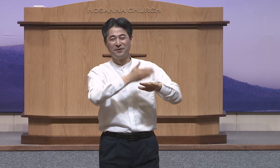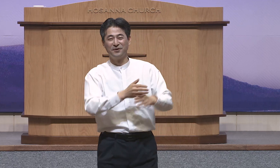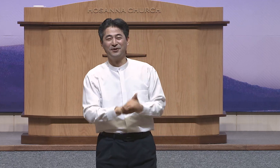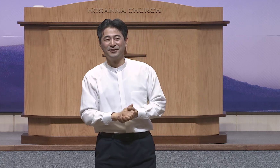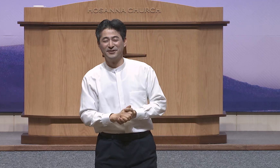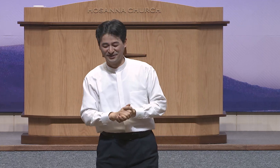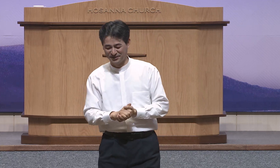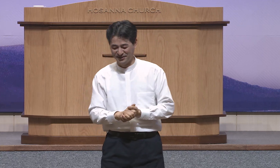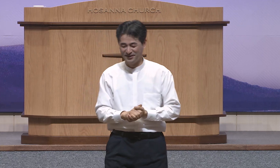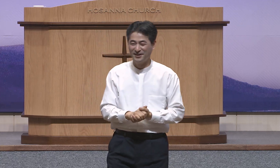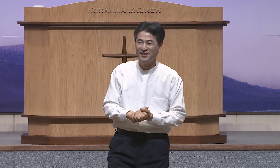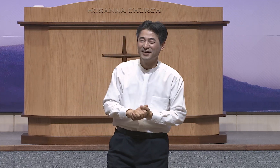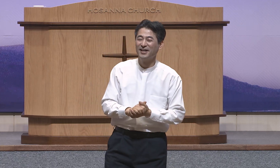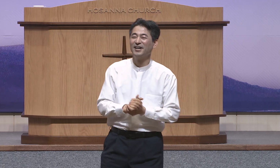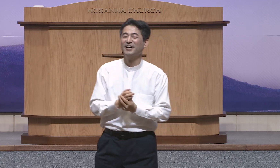같아요. 감사합니다.